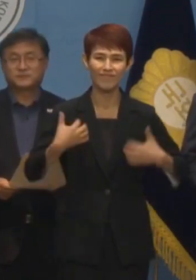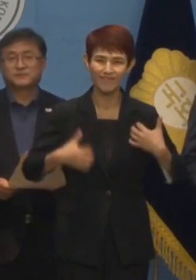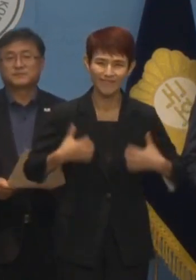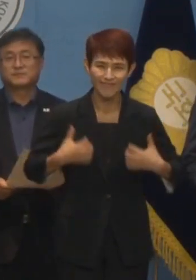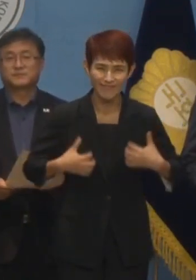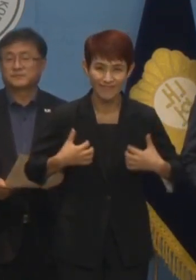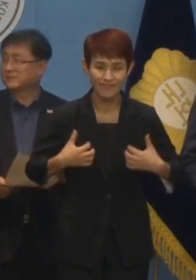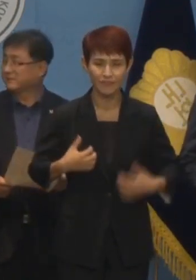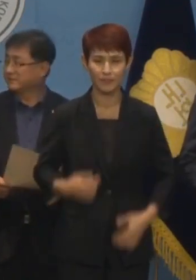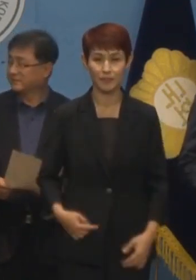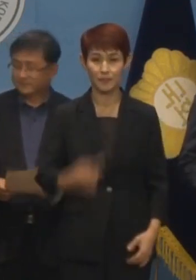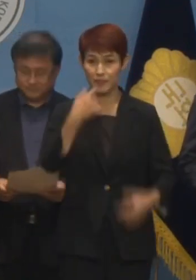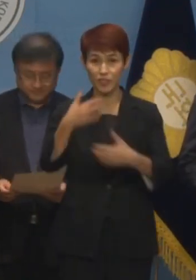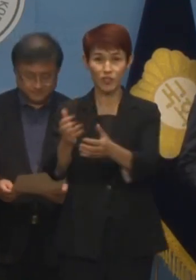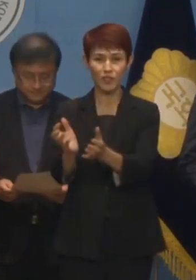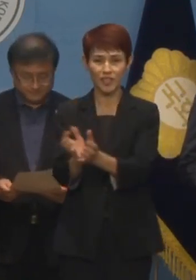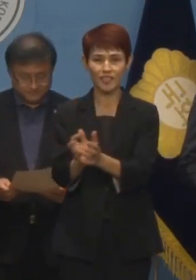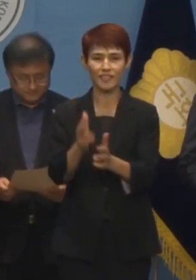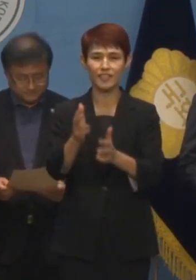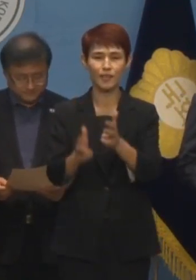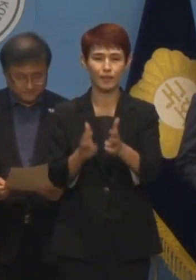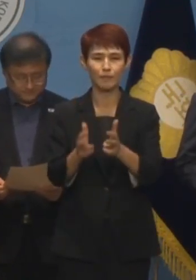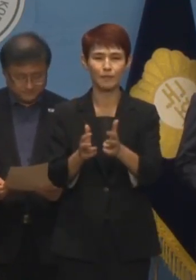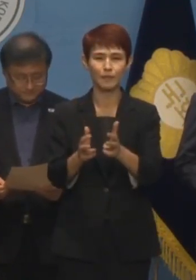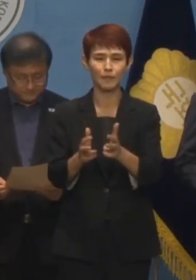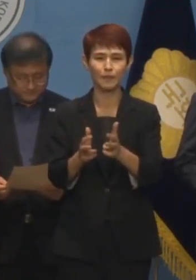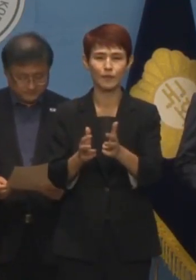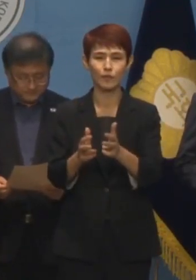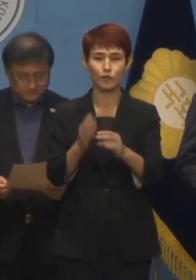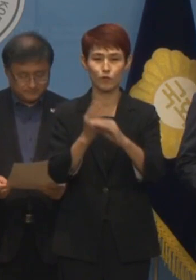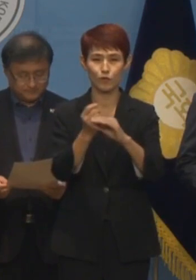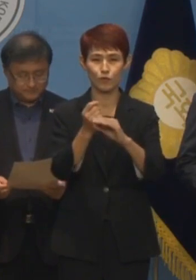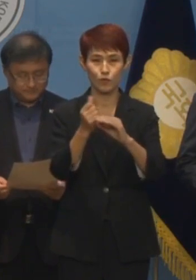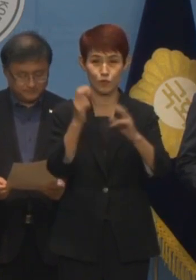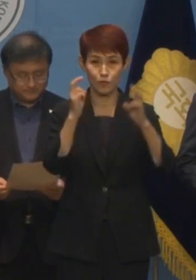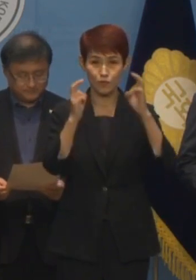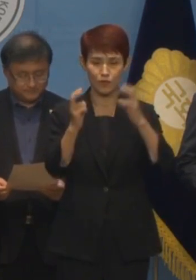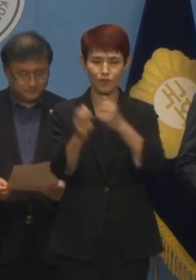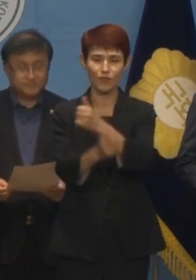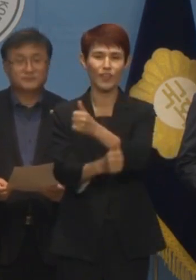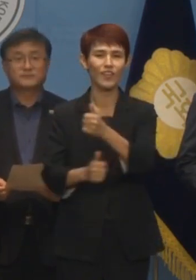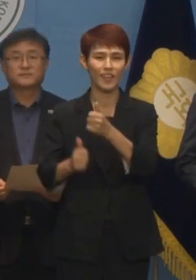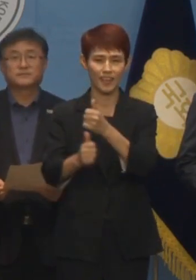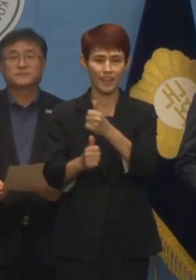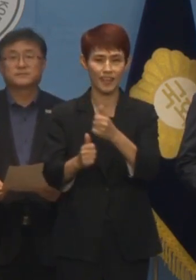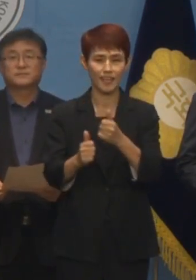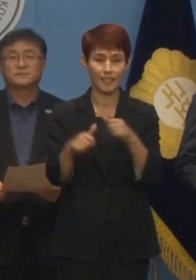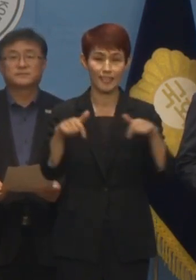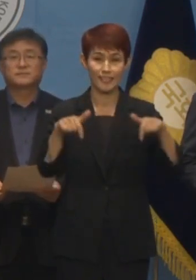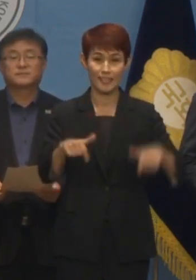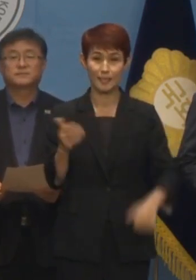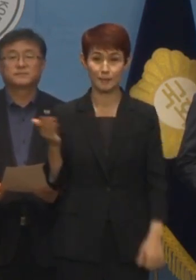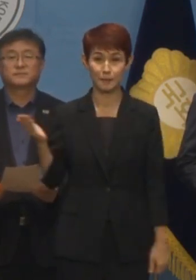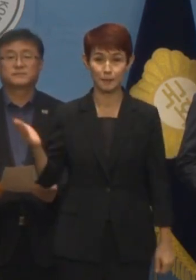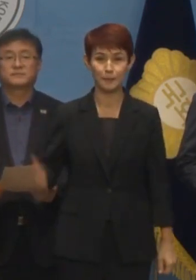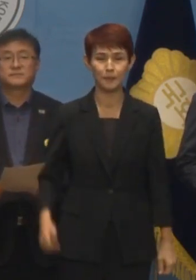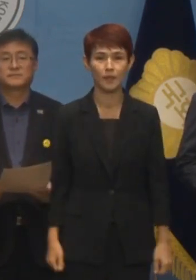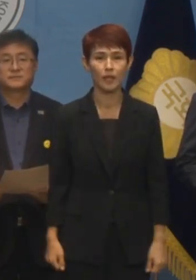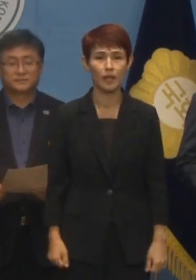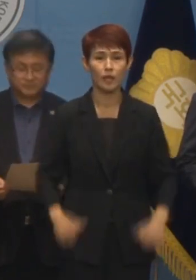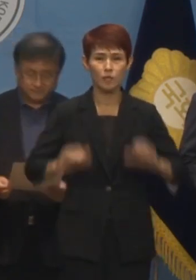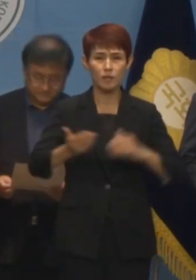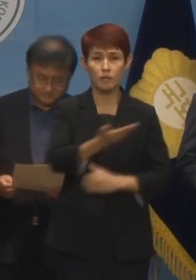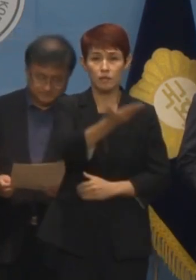반갑습니다. 더불어민주당 산업통상자원 중소벤처기업위원회 김원희 간사입니다.